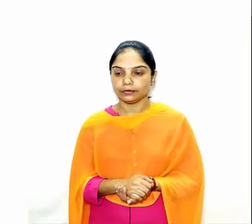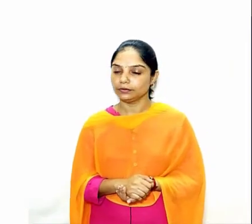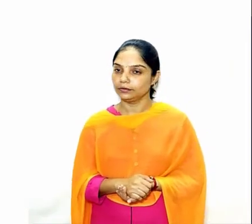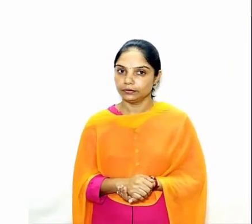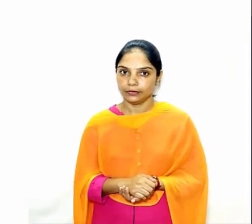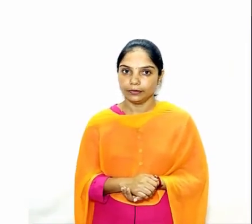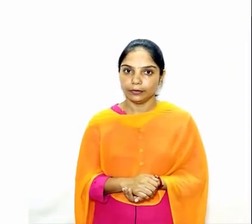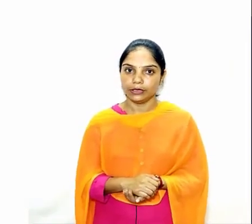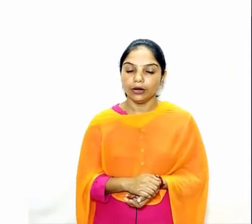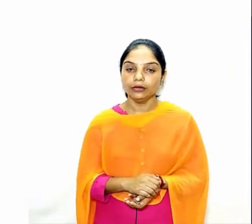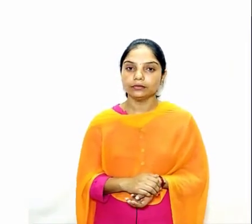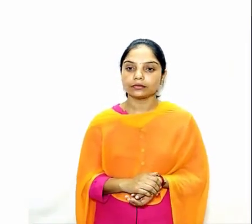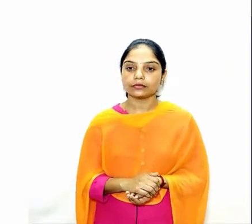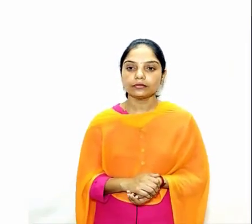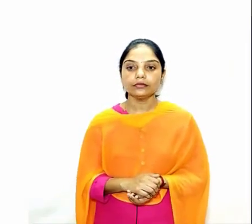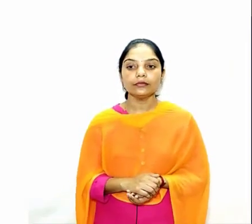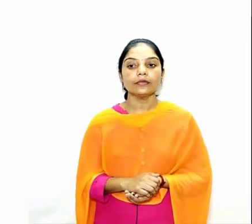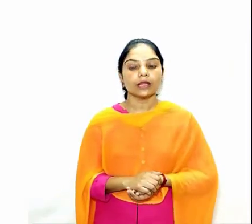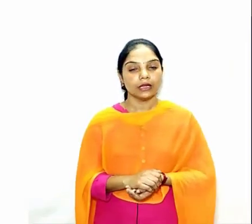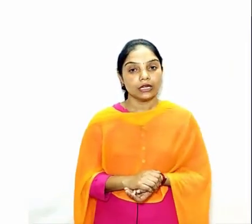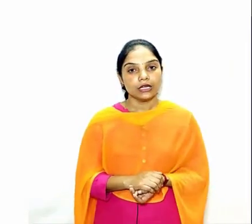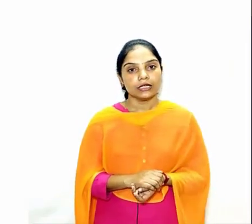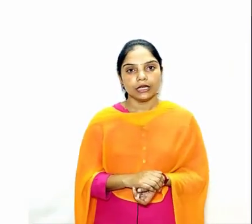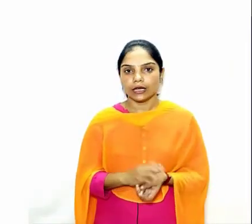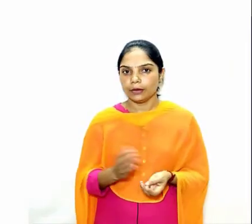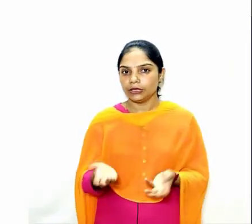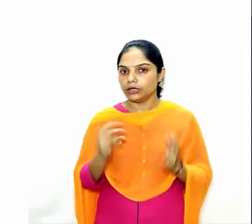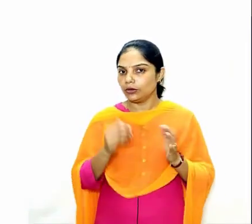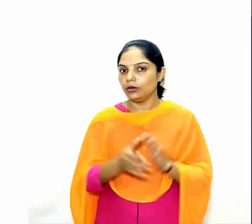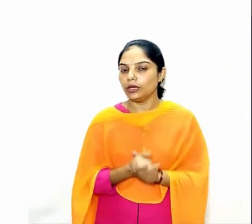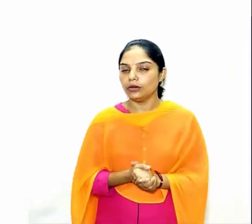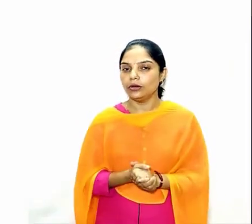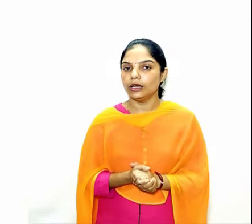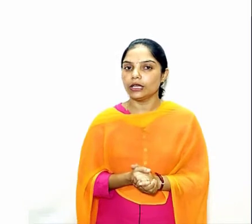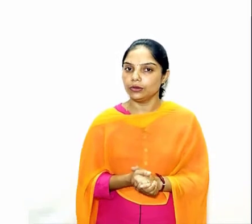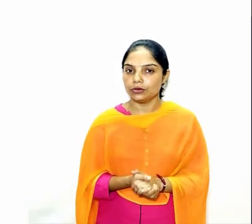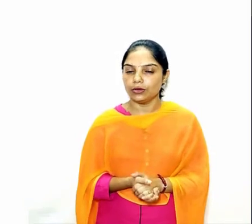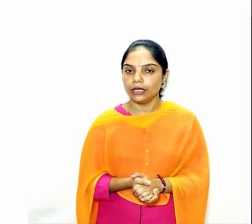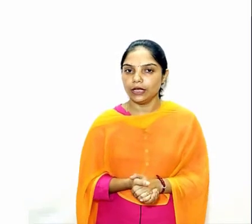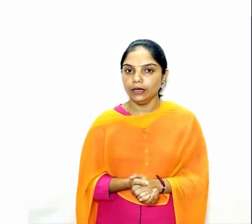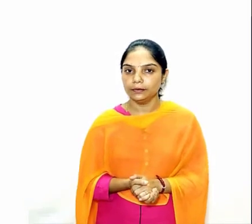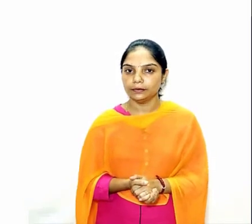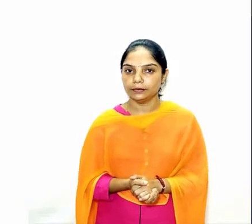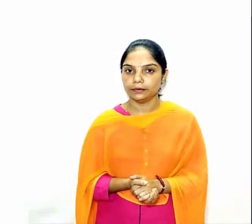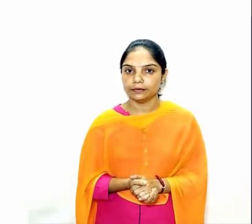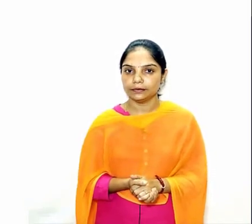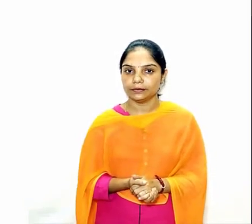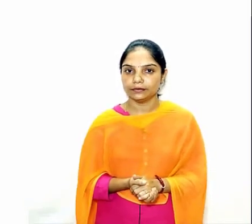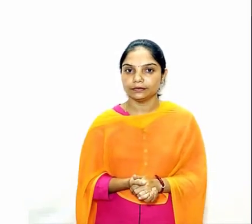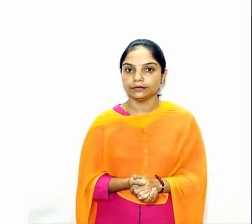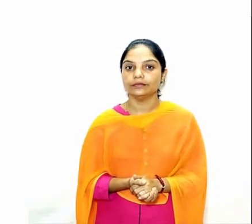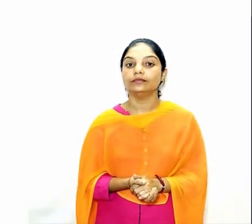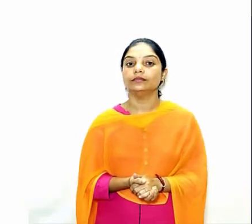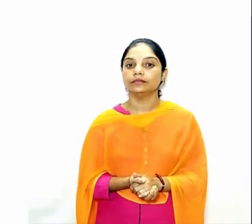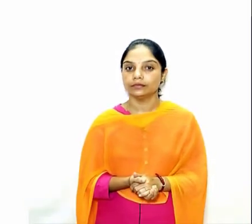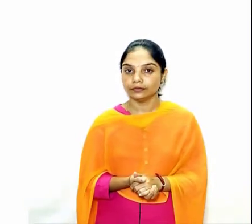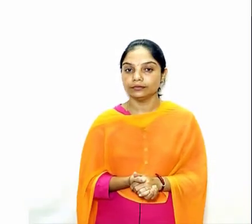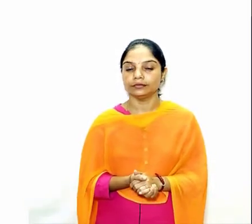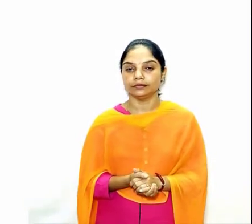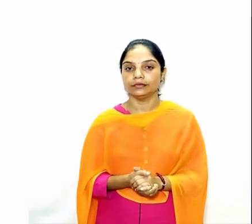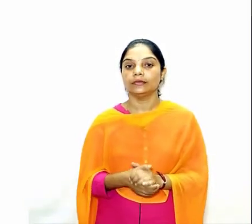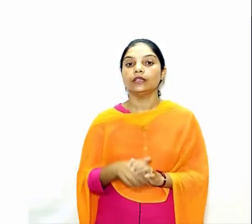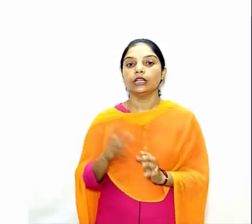हूँ। बताओ, शेर का बच्चा गोल मटोल होकर क्यों सोया था?